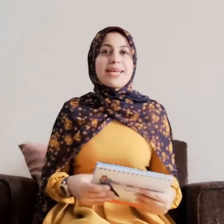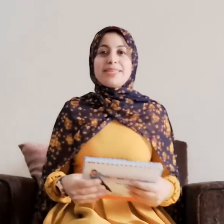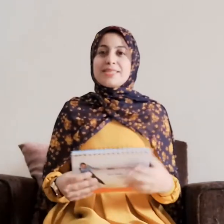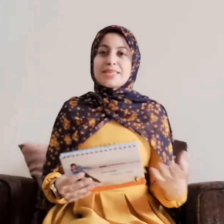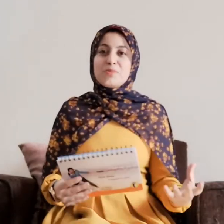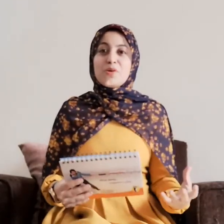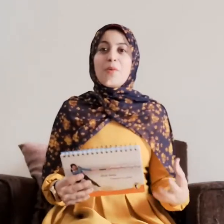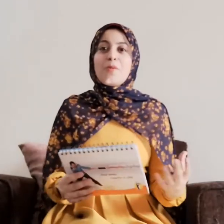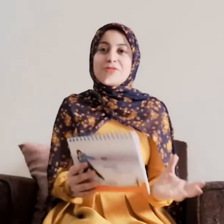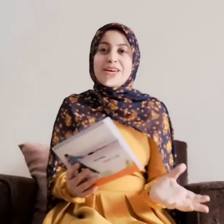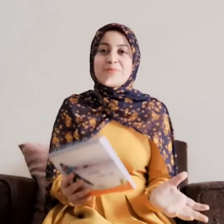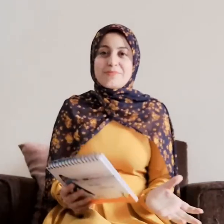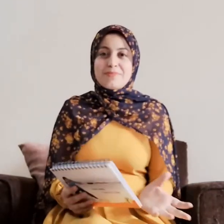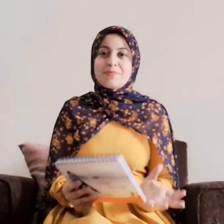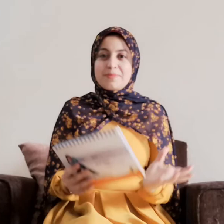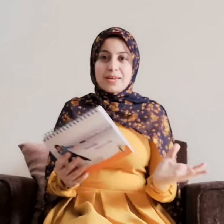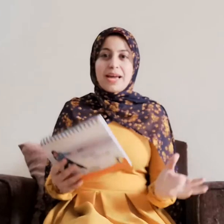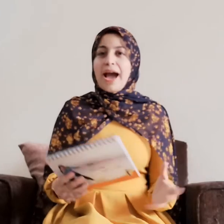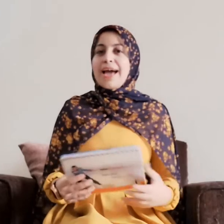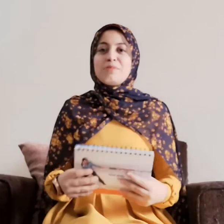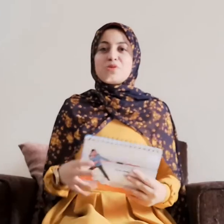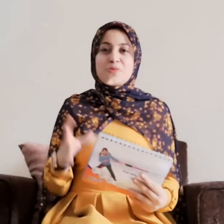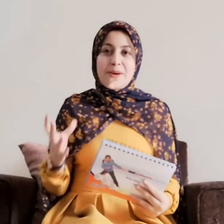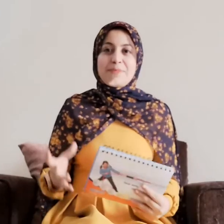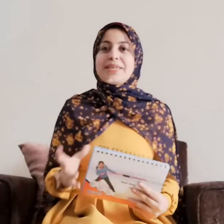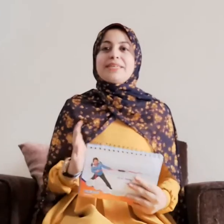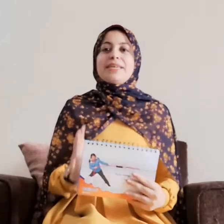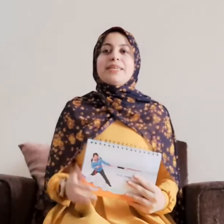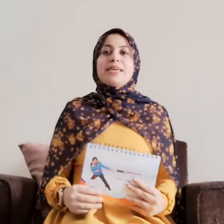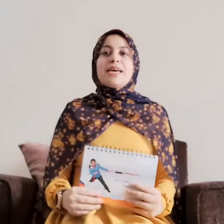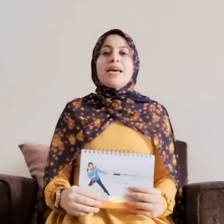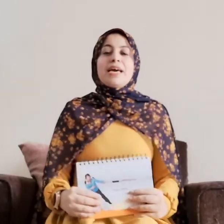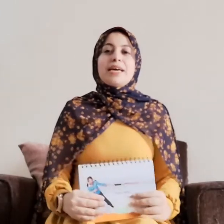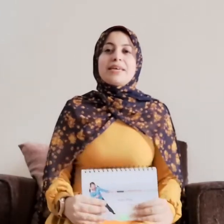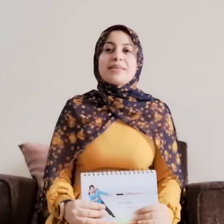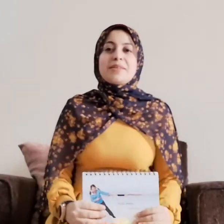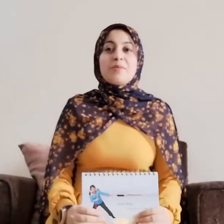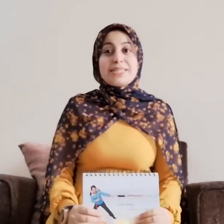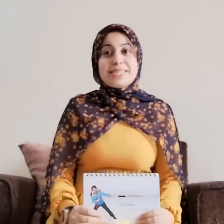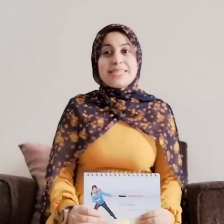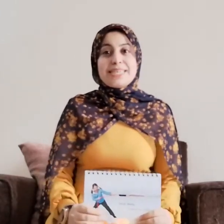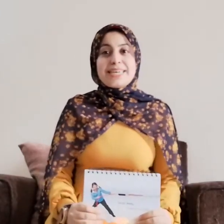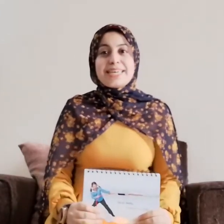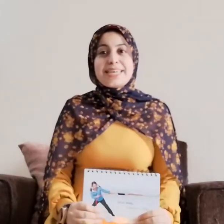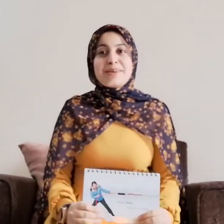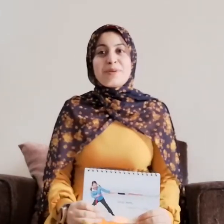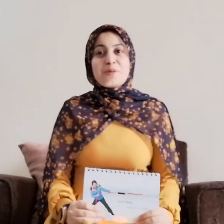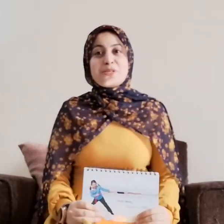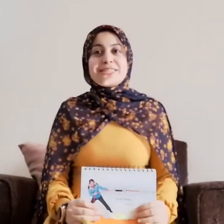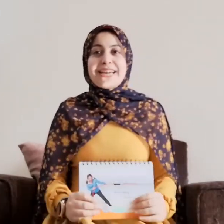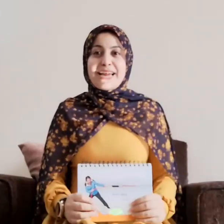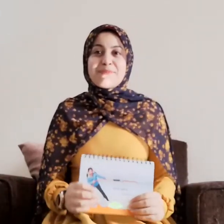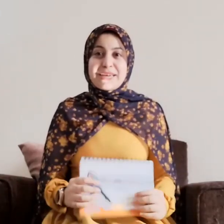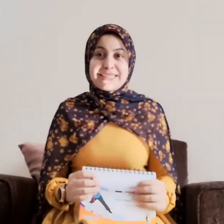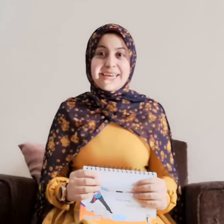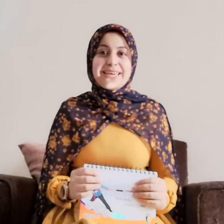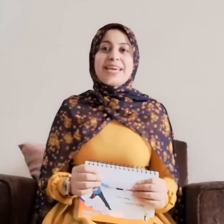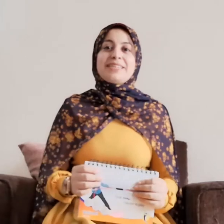قادر يستخدم اللغة وفاهم عالم الصم عامة. يعني دلوقتي ملحوظة الحلقة بتاعتنا هي ان